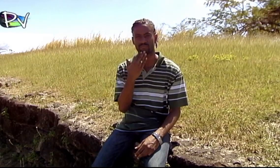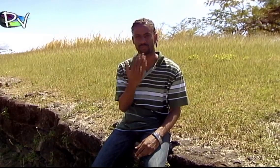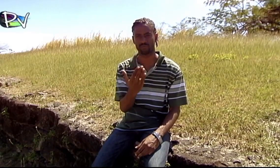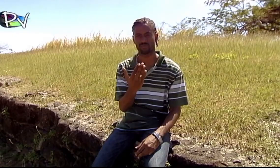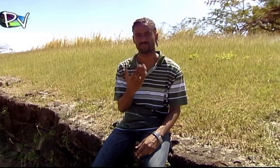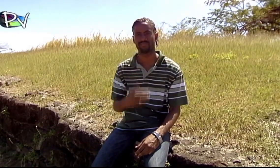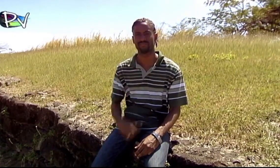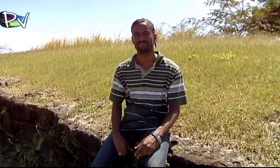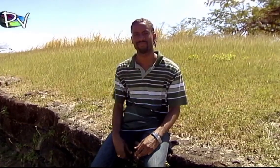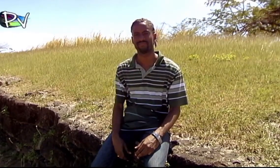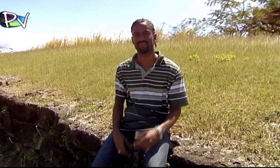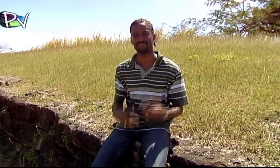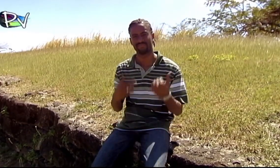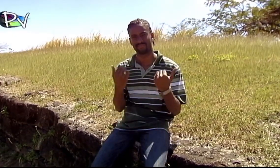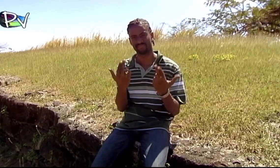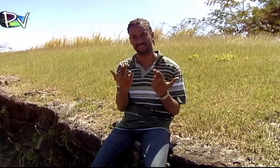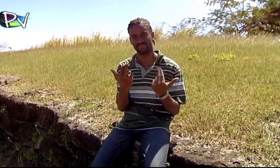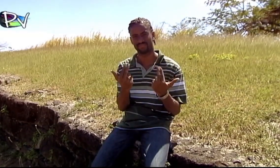Bonjour. Ça va?